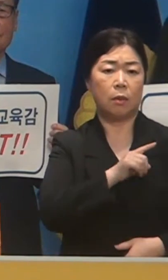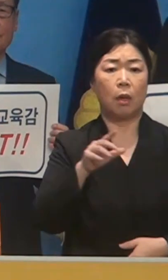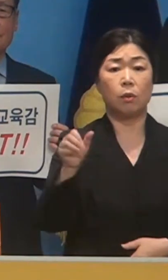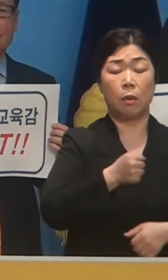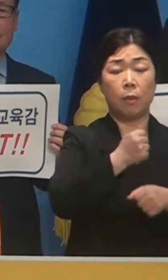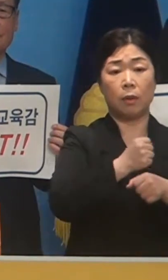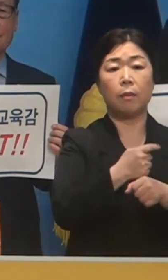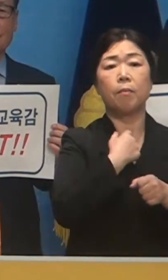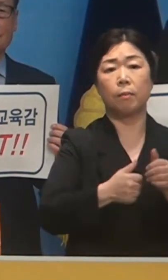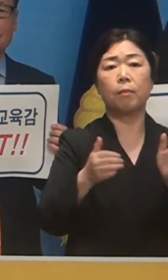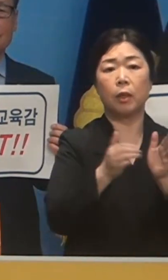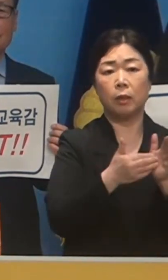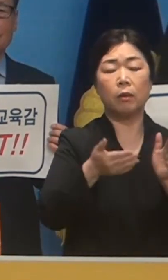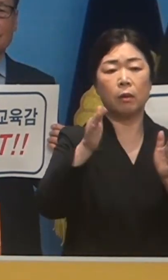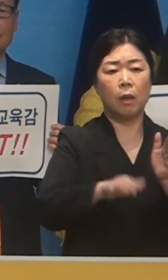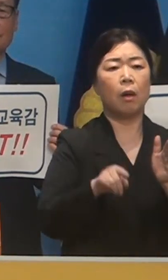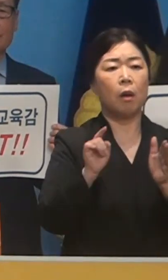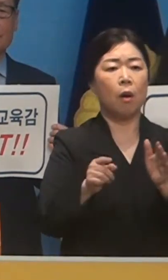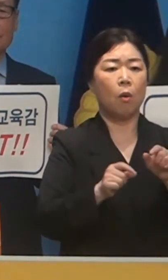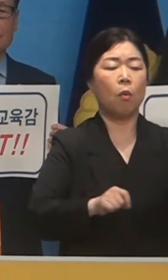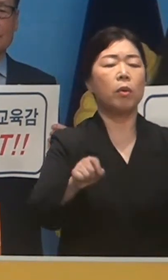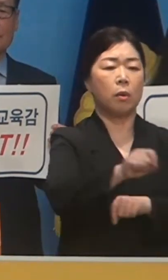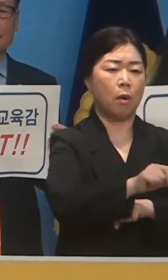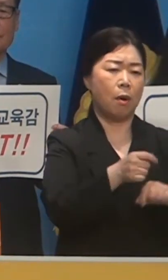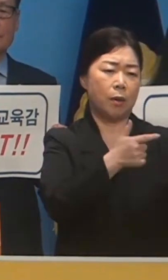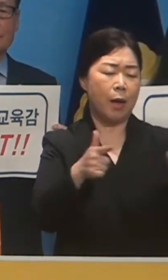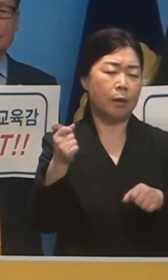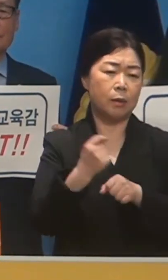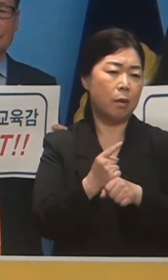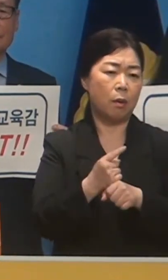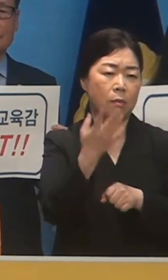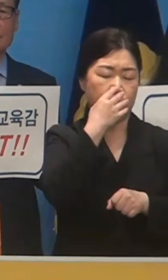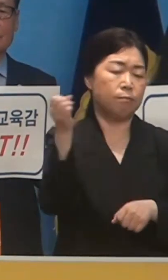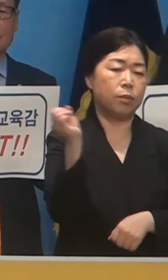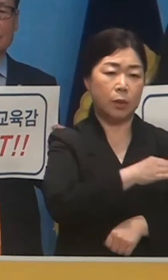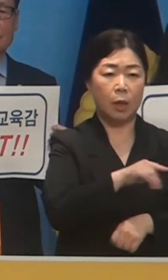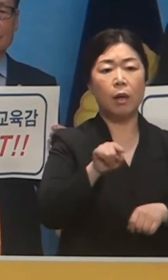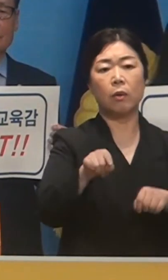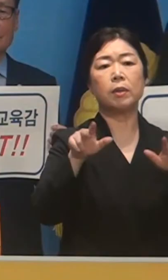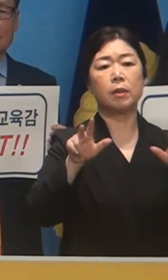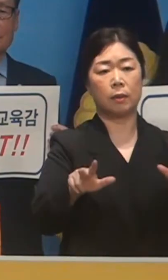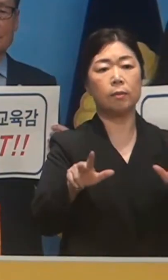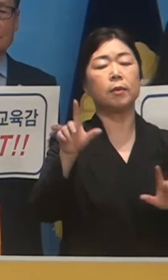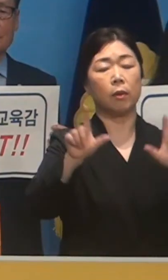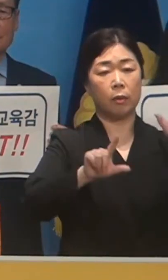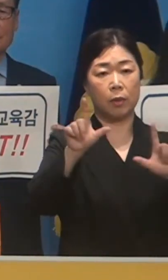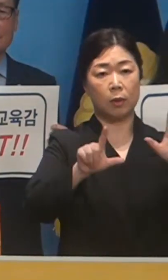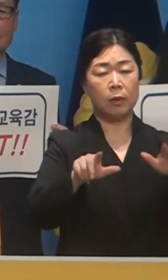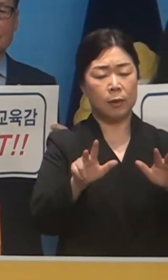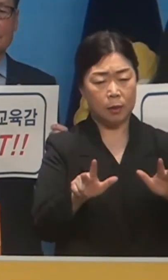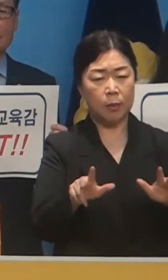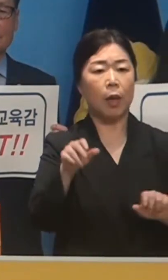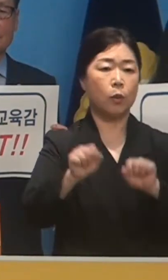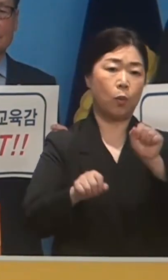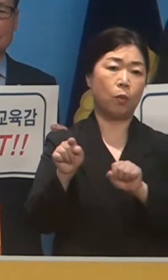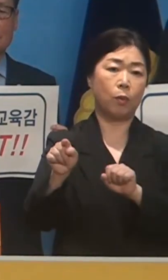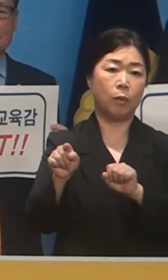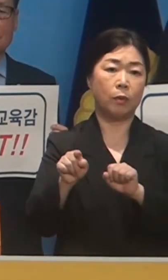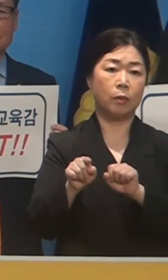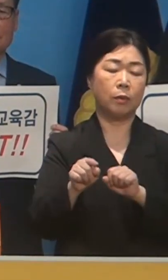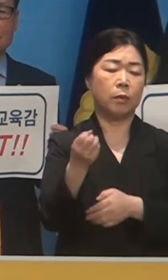이름으로 그 다양성을 무참히 짓밟고 있는 것이 지금 그